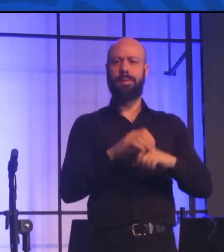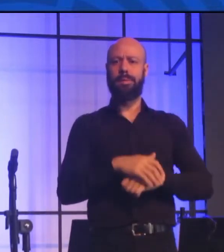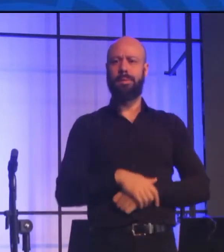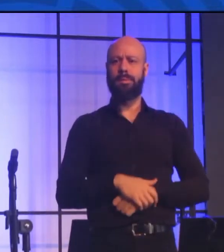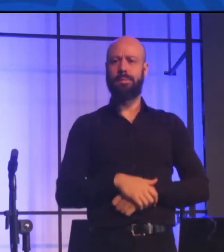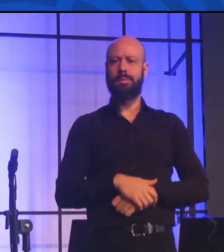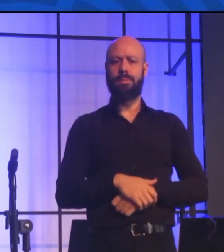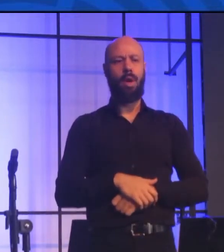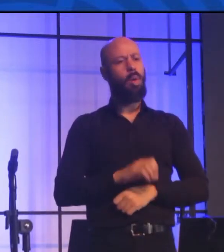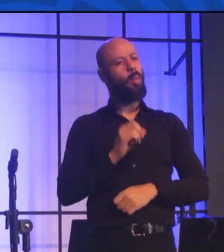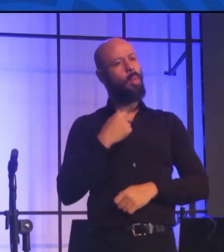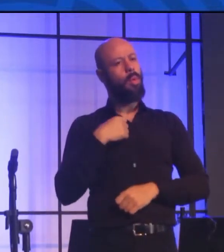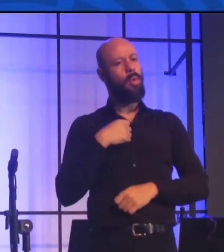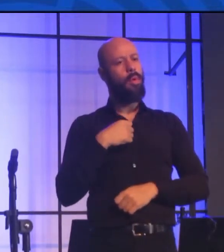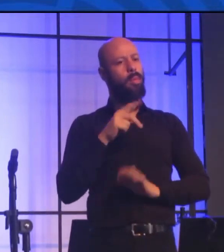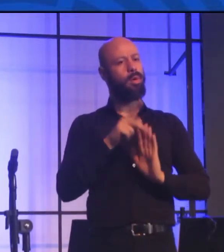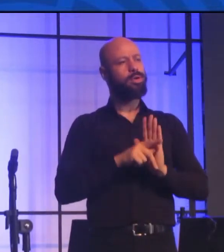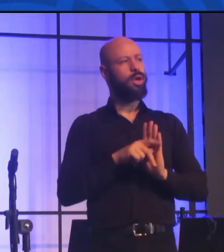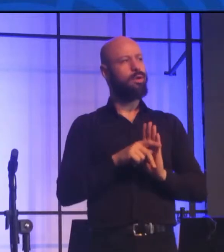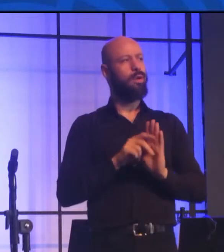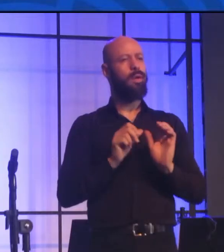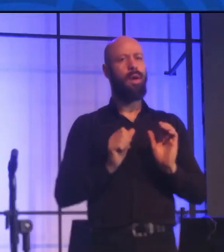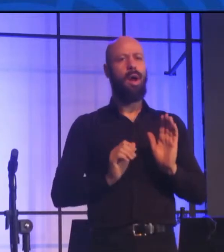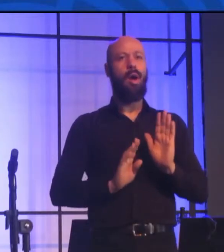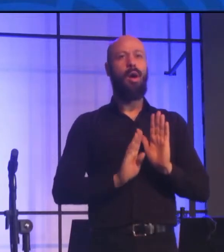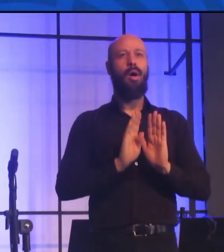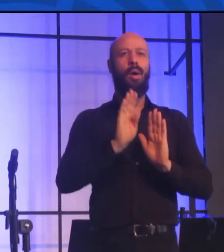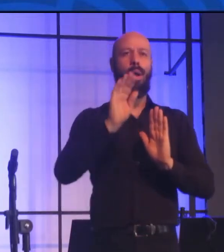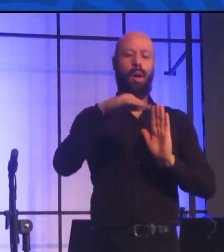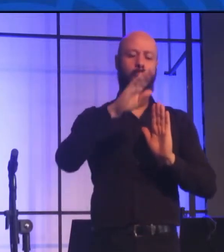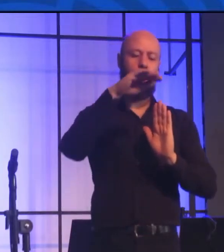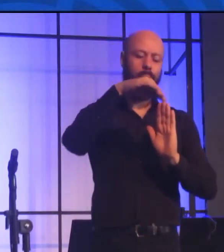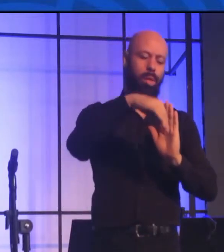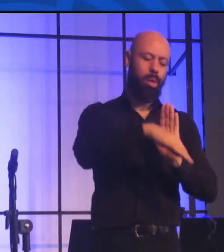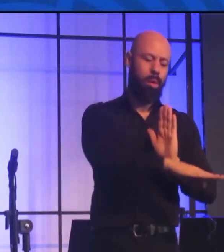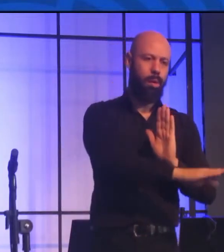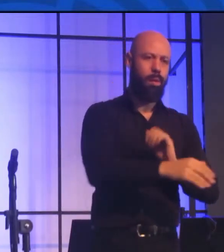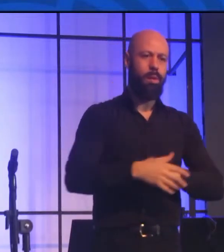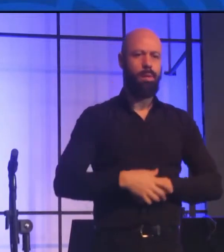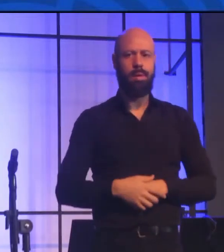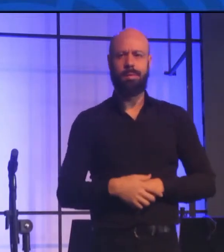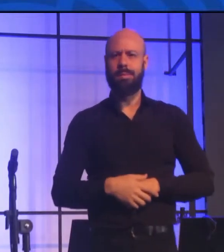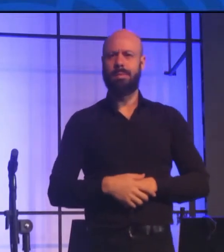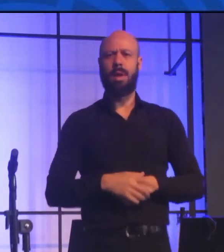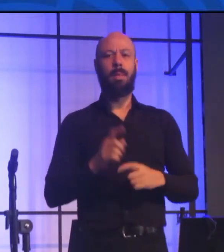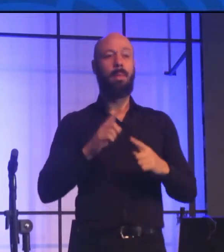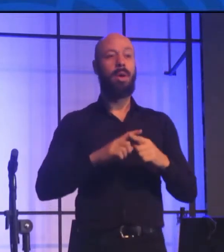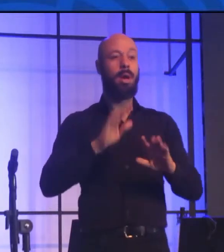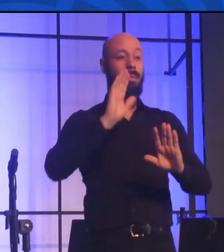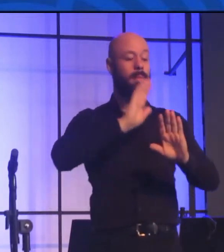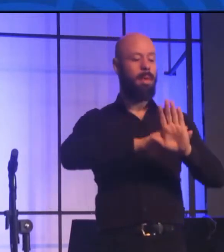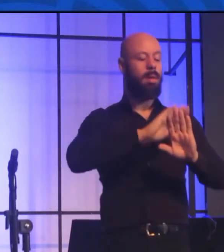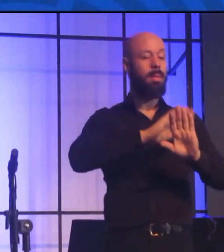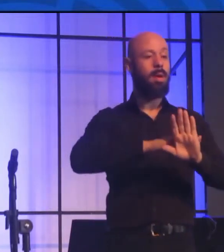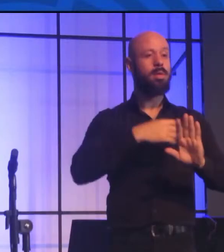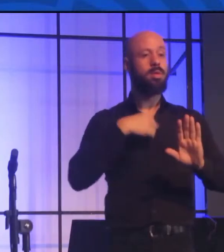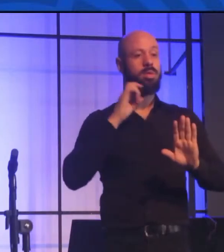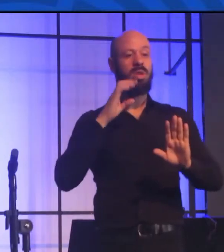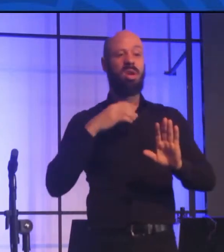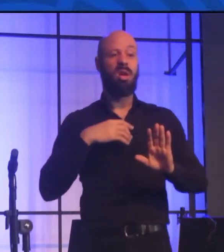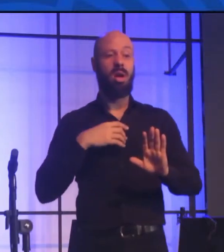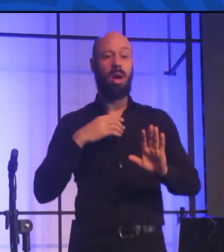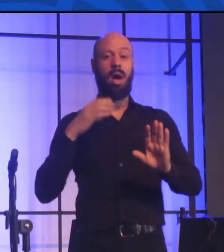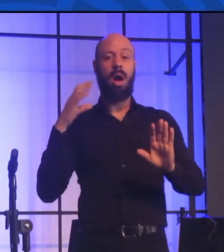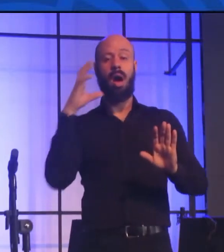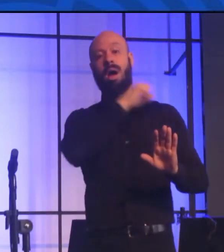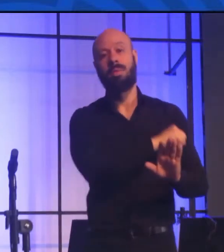E talvez a razão pela qual o seu impulso, a sua motivação dura apenas esse tempo, dura